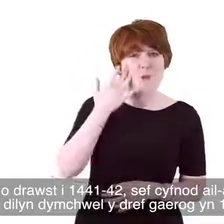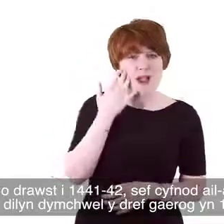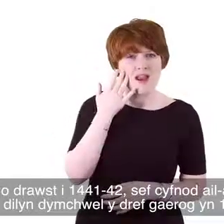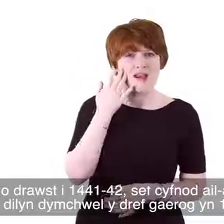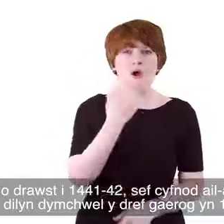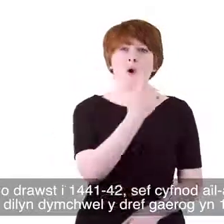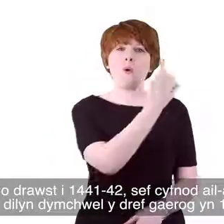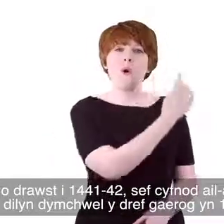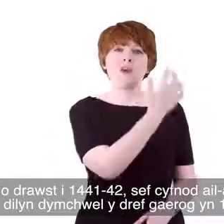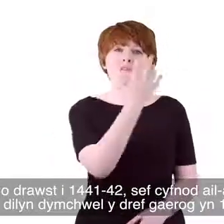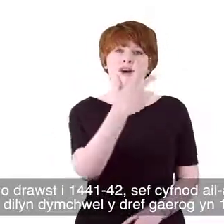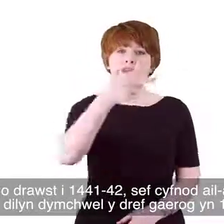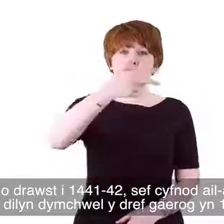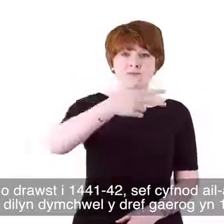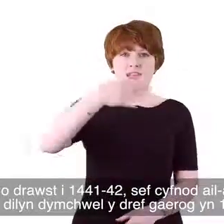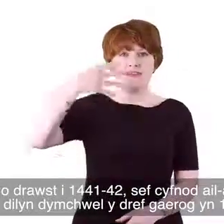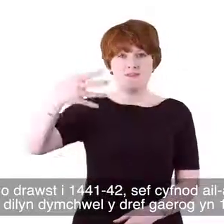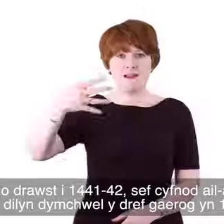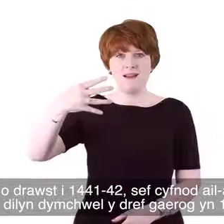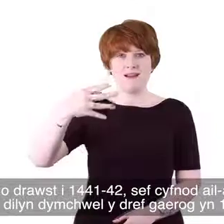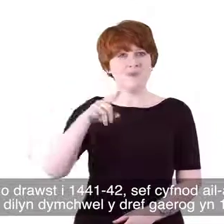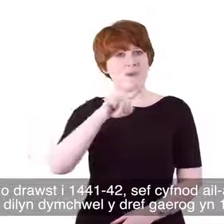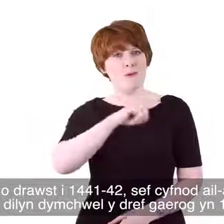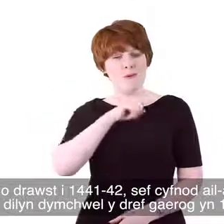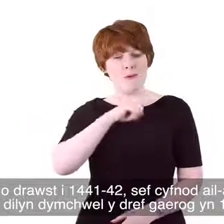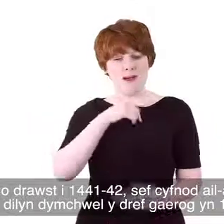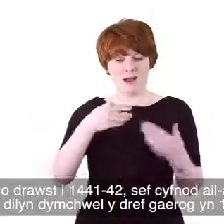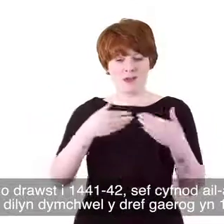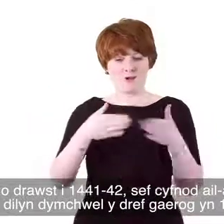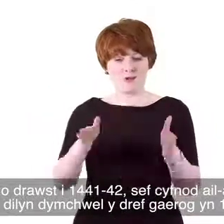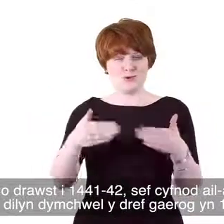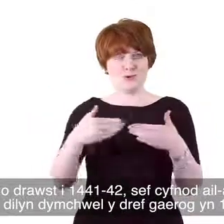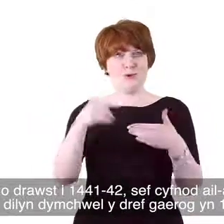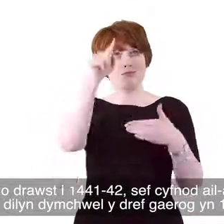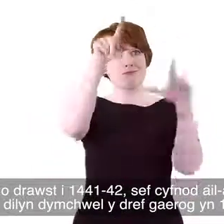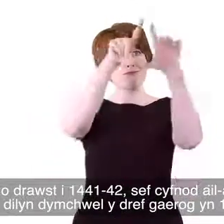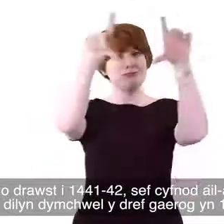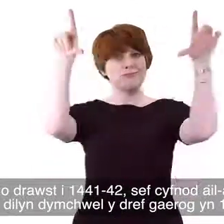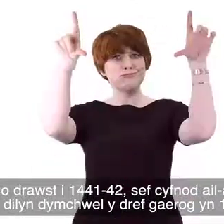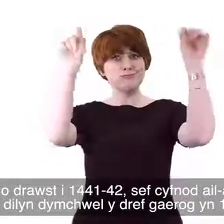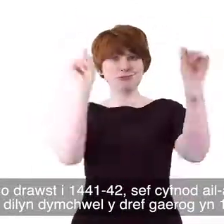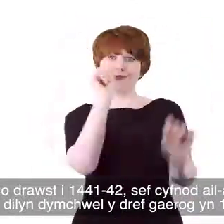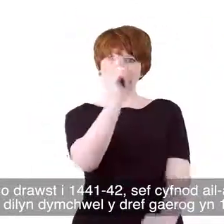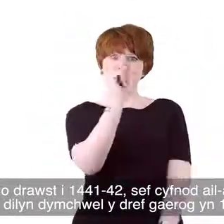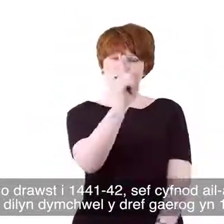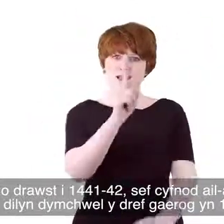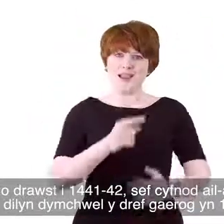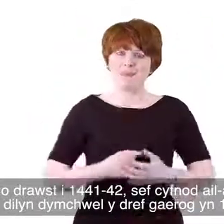i 1441 i 1442, sef cyfnod ailadeiladu yn dilyn dymchwel y dref Gaerog